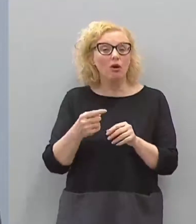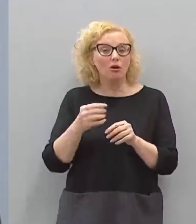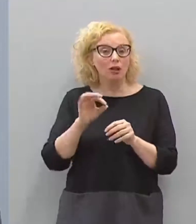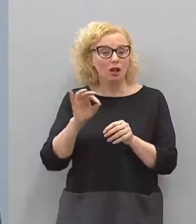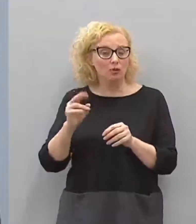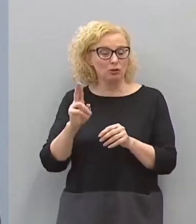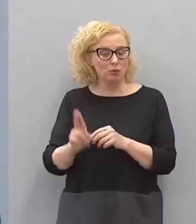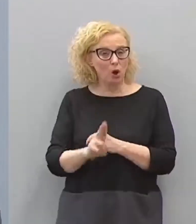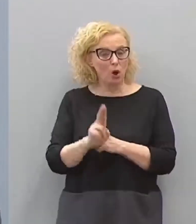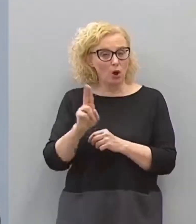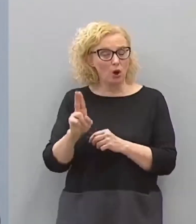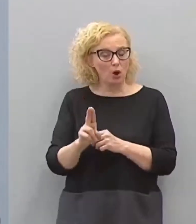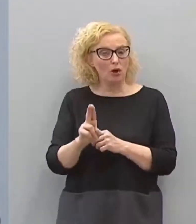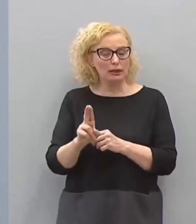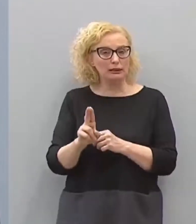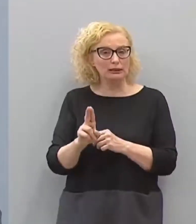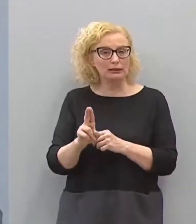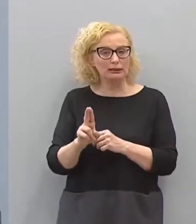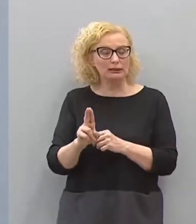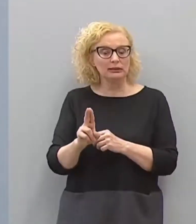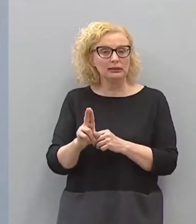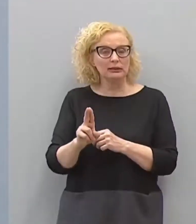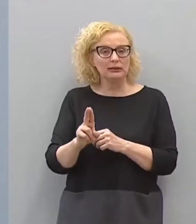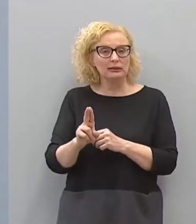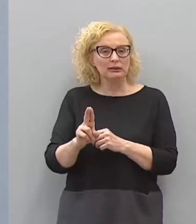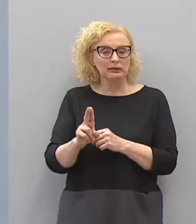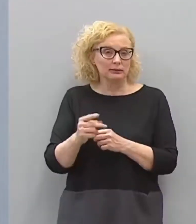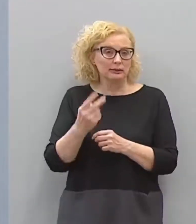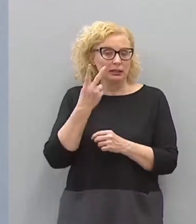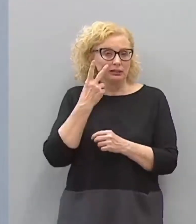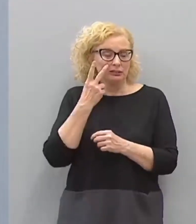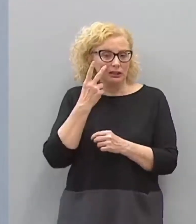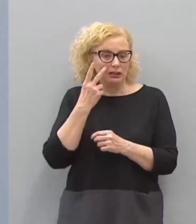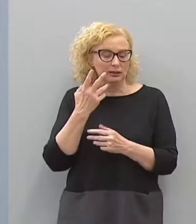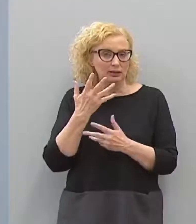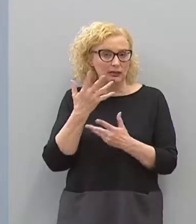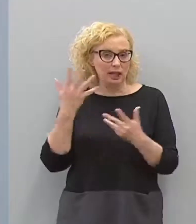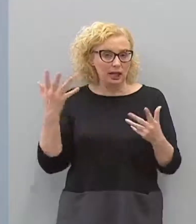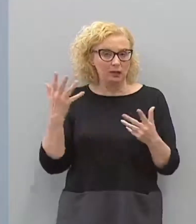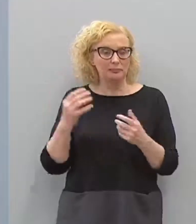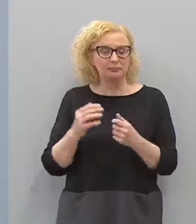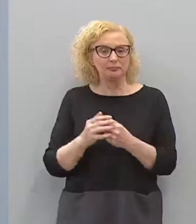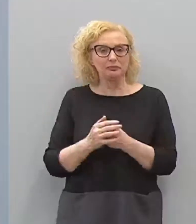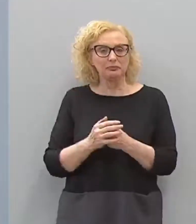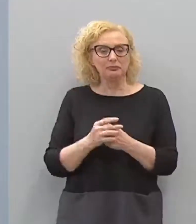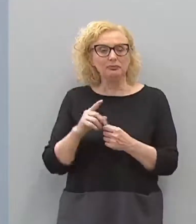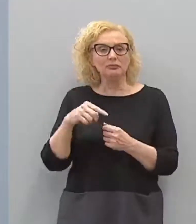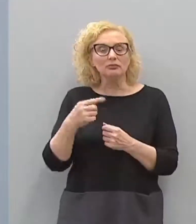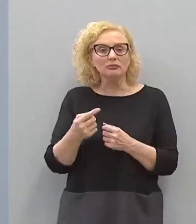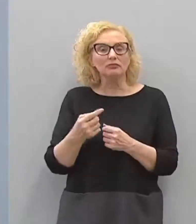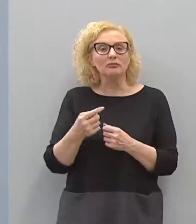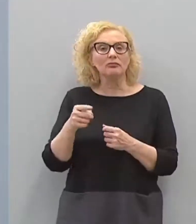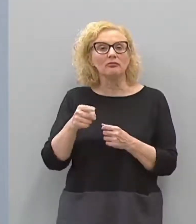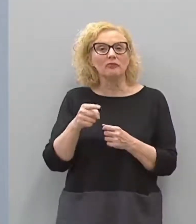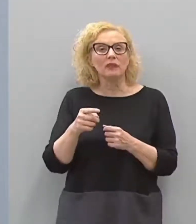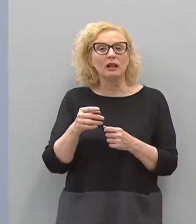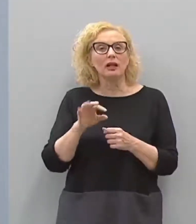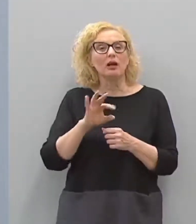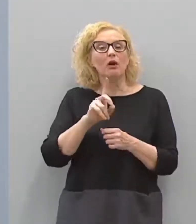quelli che finiscono all'ospedale poi c'è anche una percentuale che decidono per questo bisogna anche dirselo e di quelli che finiscono nelle alte nelle alte